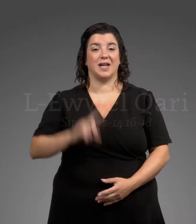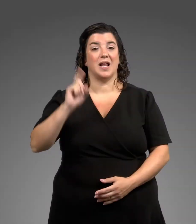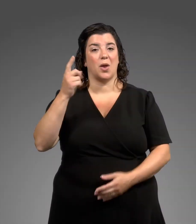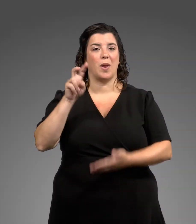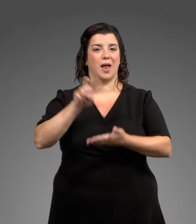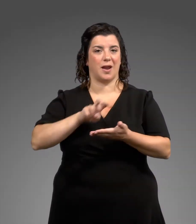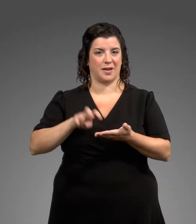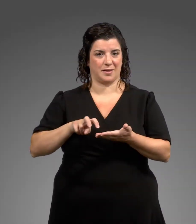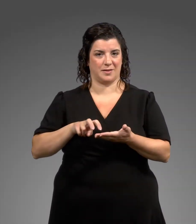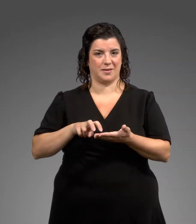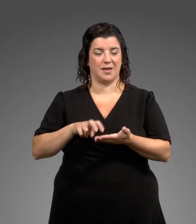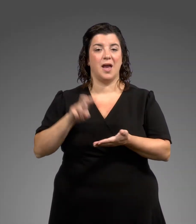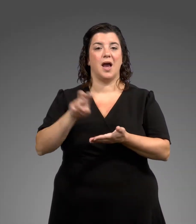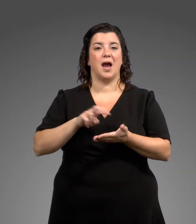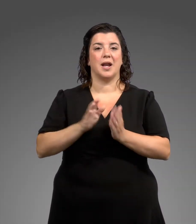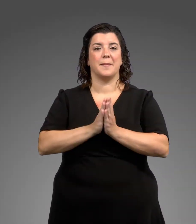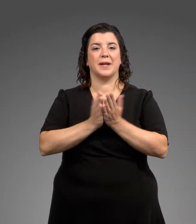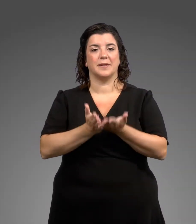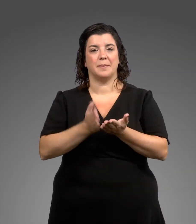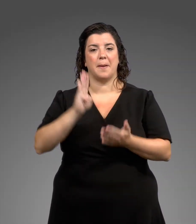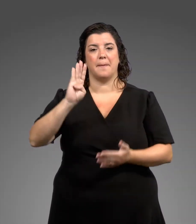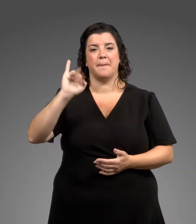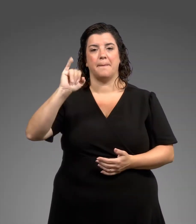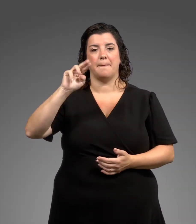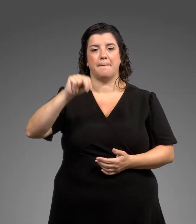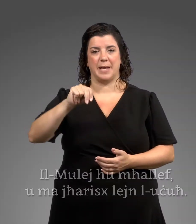LewELLE AR armaċtipta bin Sir각